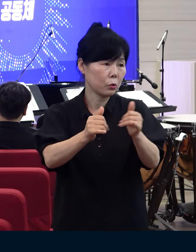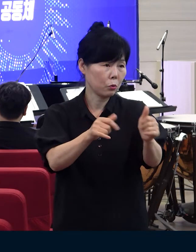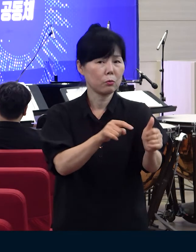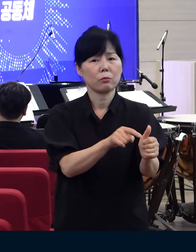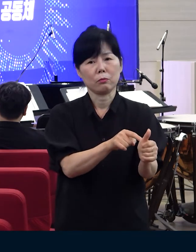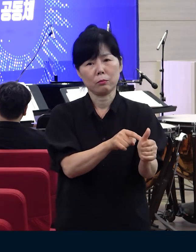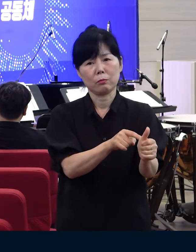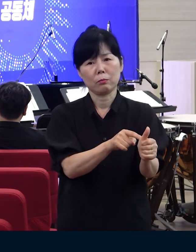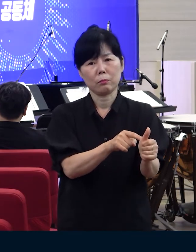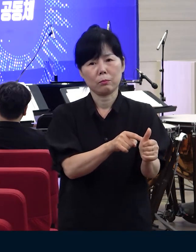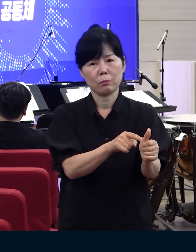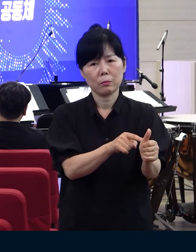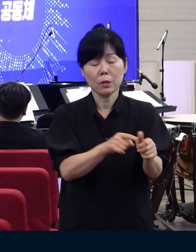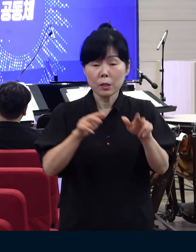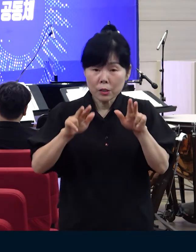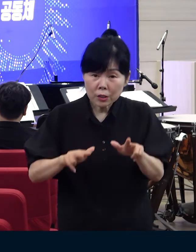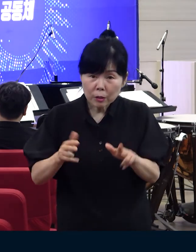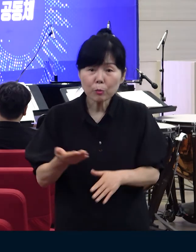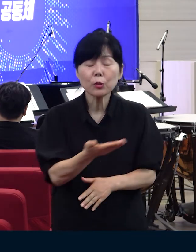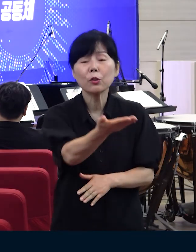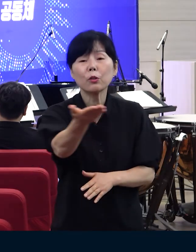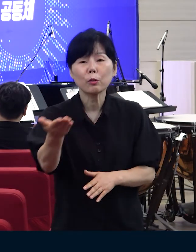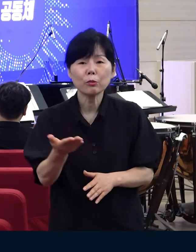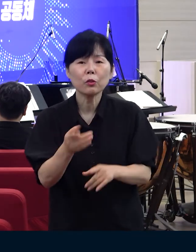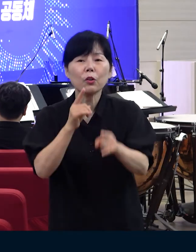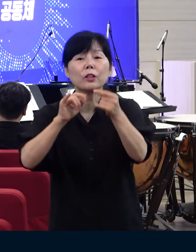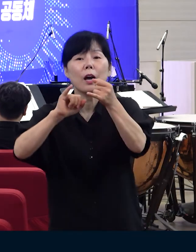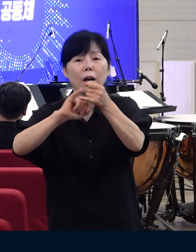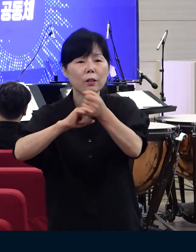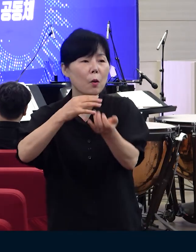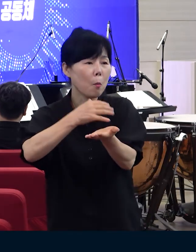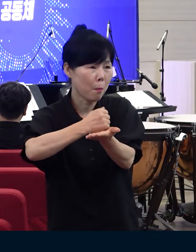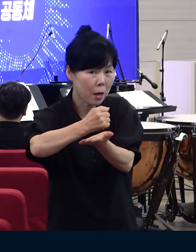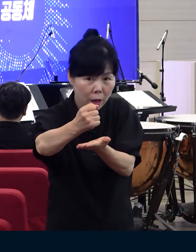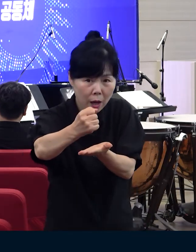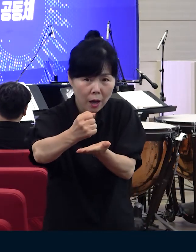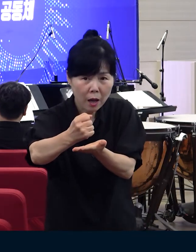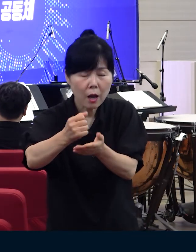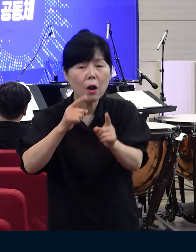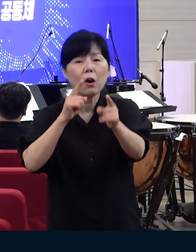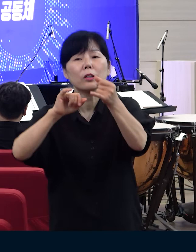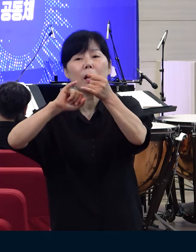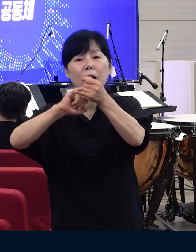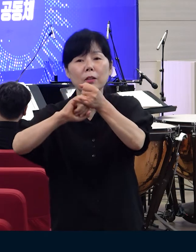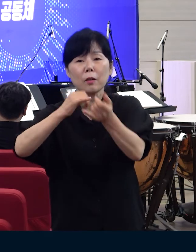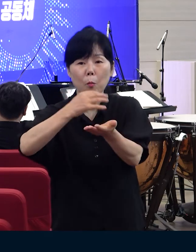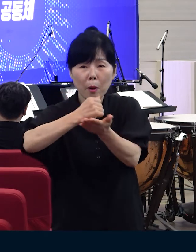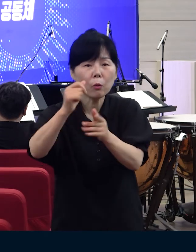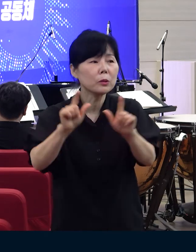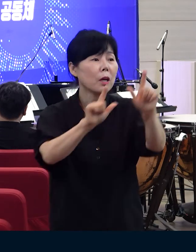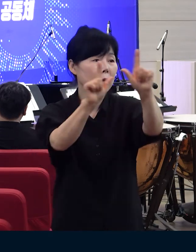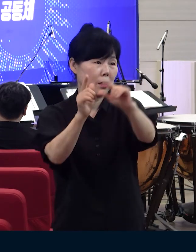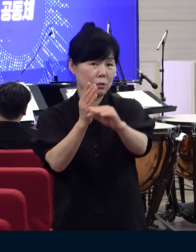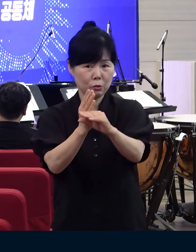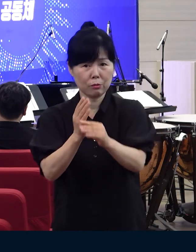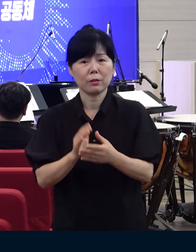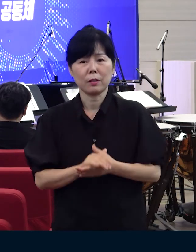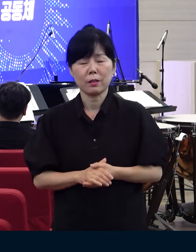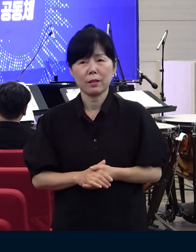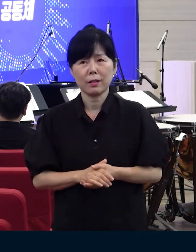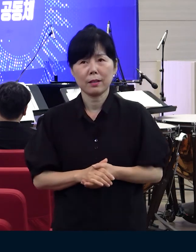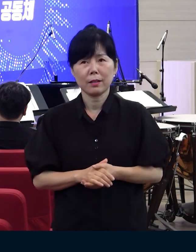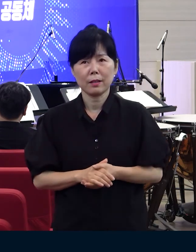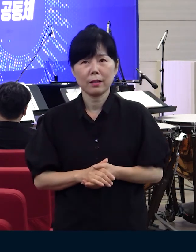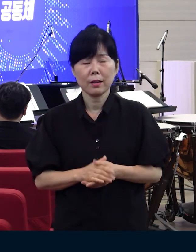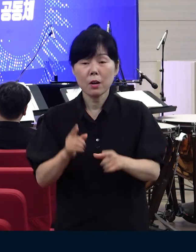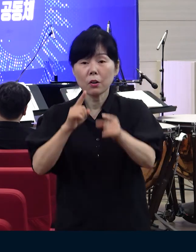우리가 받았고 지금 누리고 있는 은혜가 바로 그런 은혜라는 사실입니다. 우리가 바로 그 은혜를 받고 있는 사람,